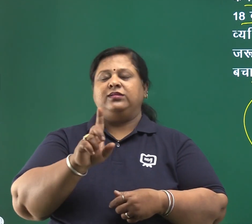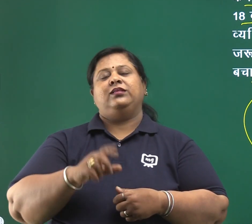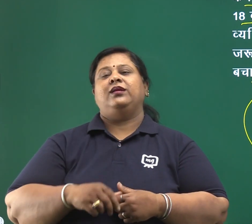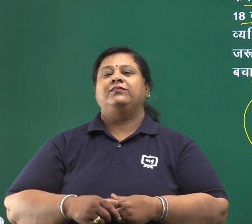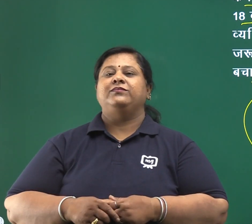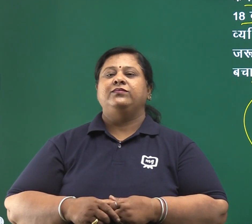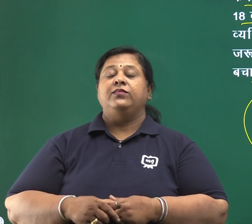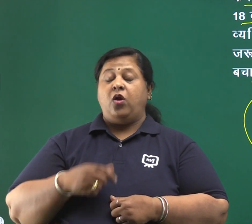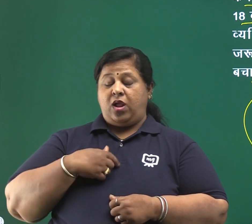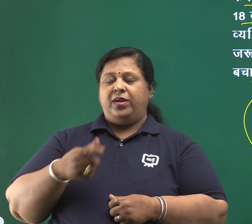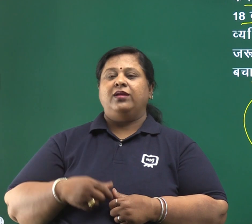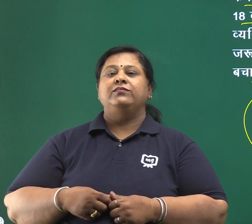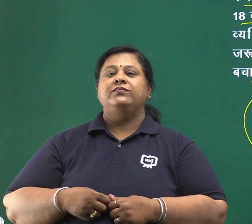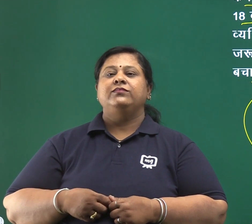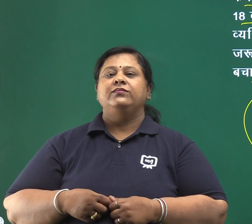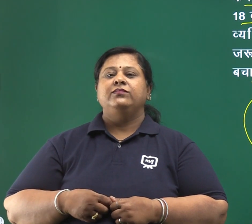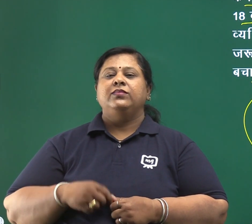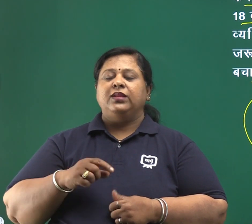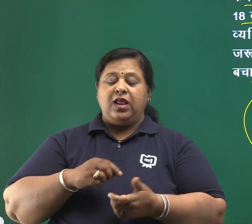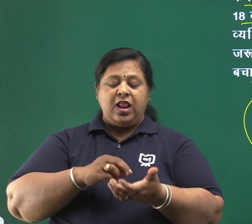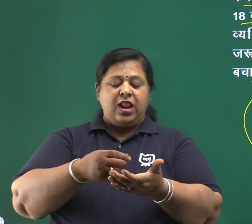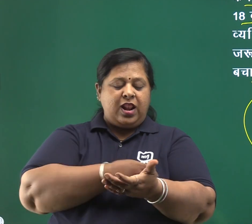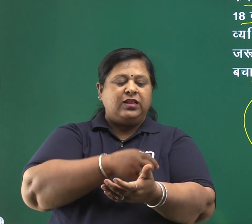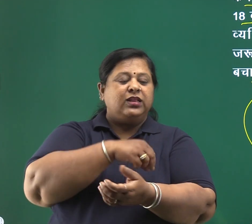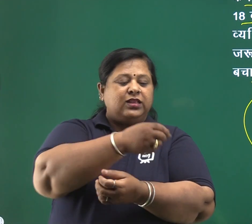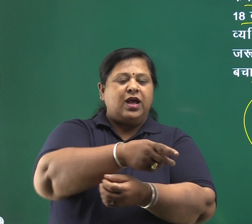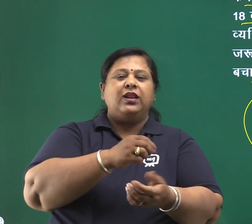है। और हमें रक्तदान करके